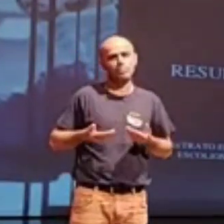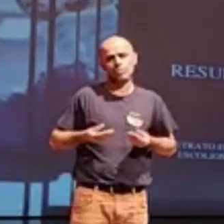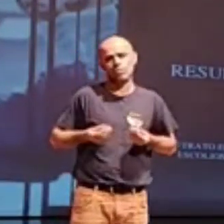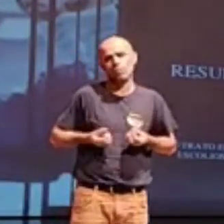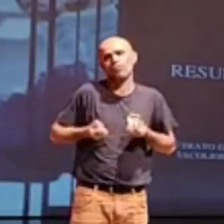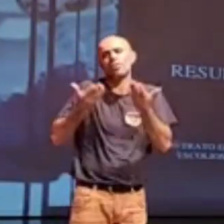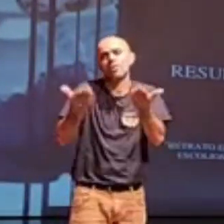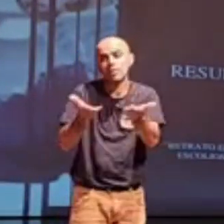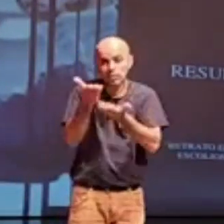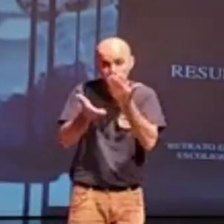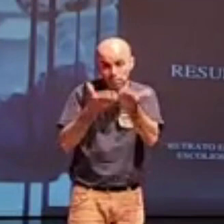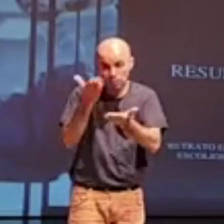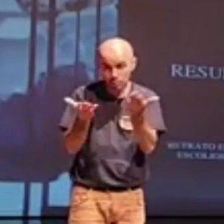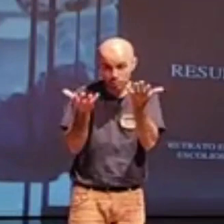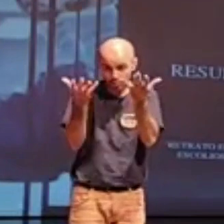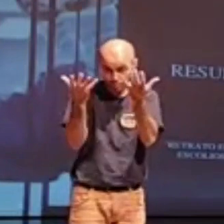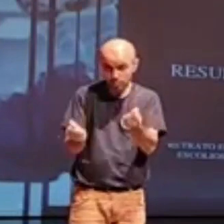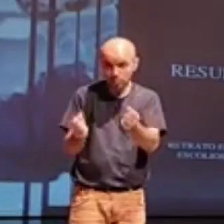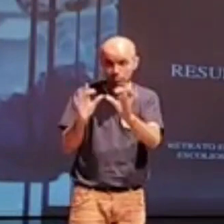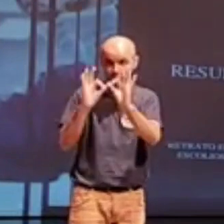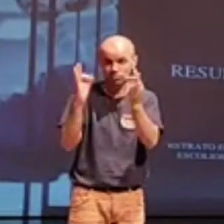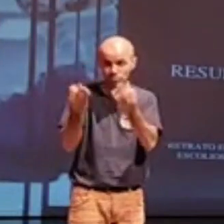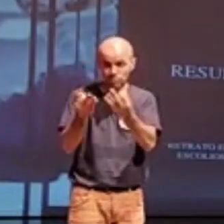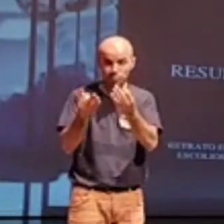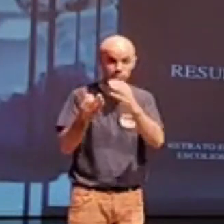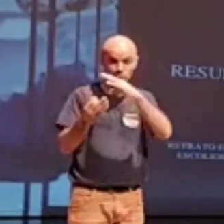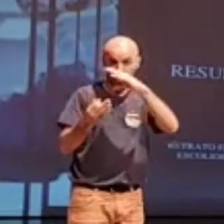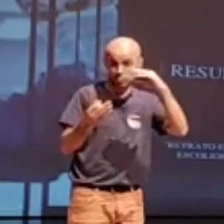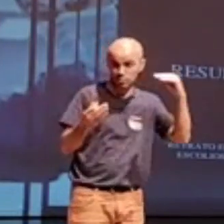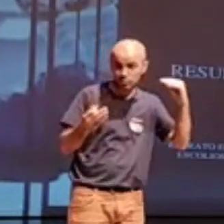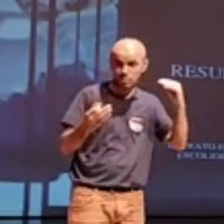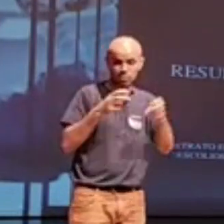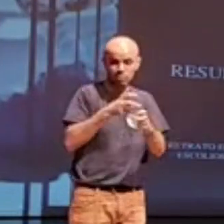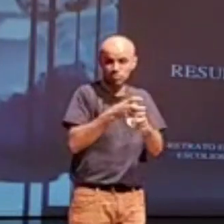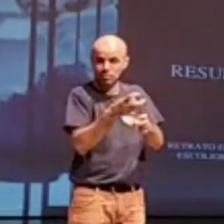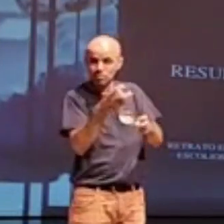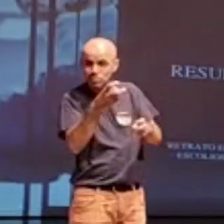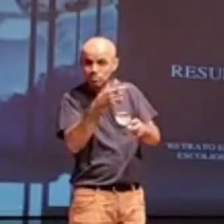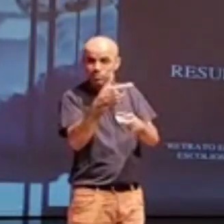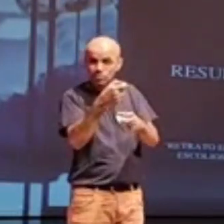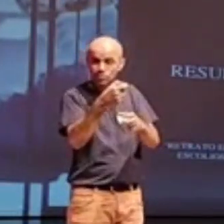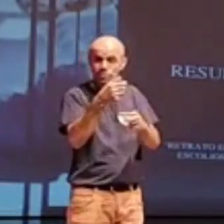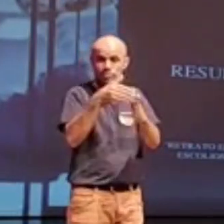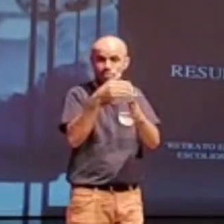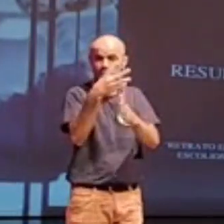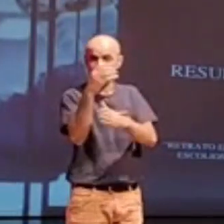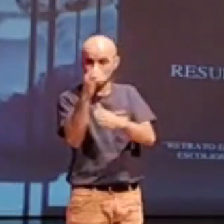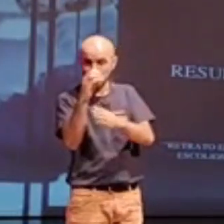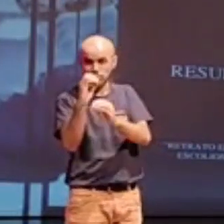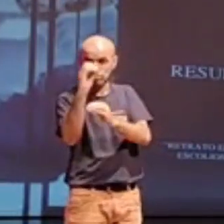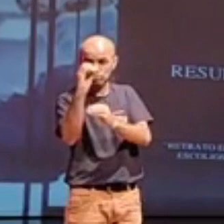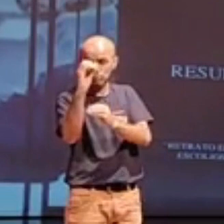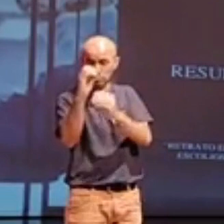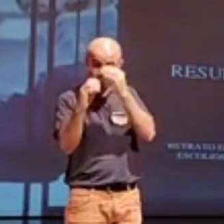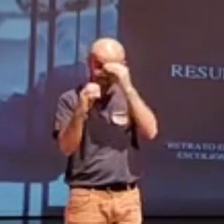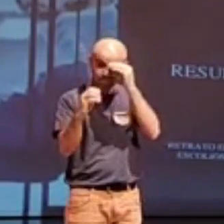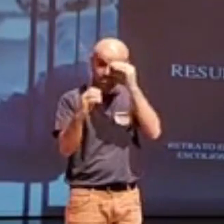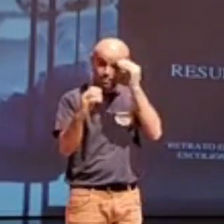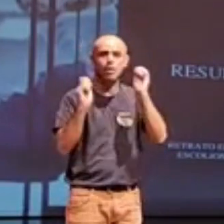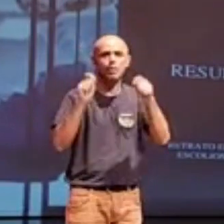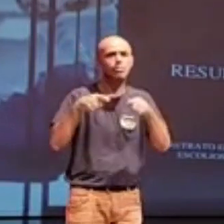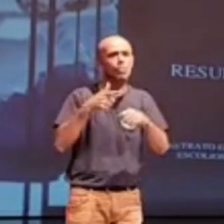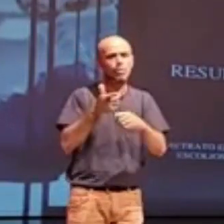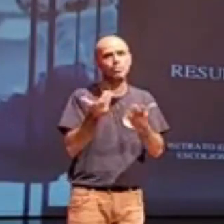tipo de tratamento para os pais, adolescentes com curvas entre 20 a 40 graus. Porque